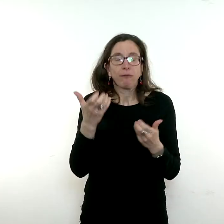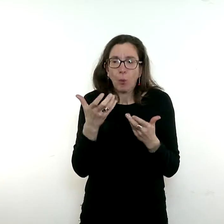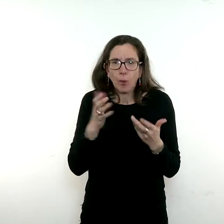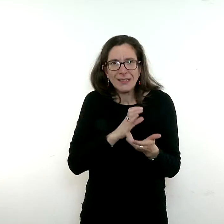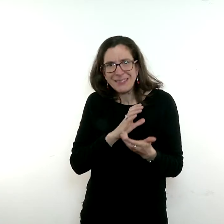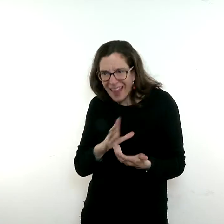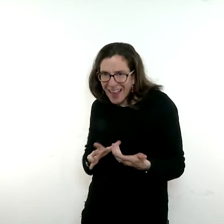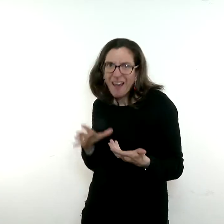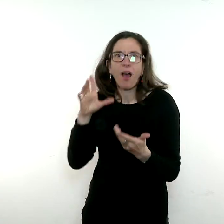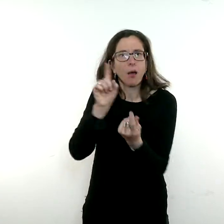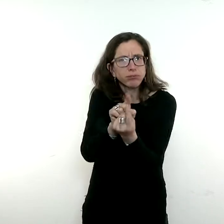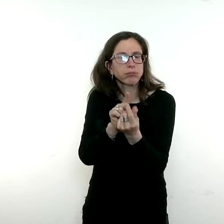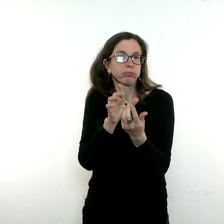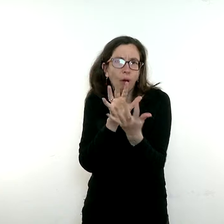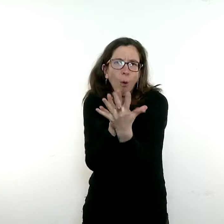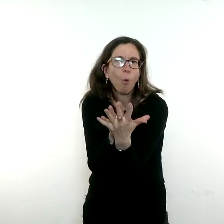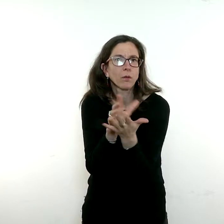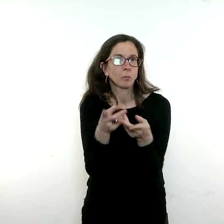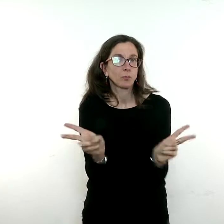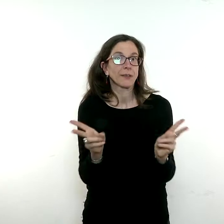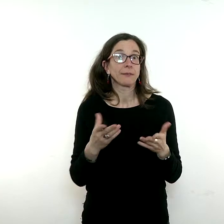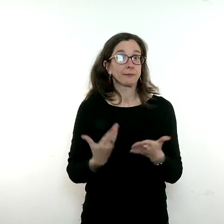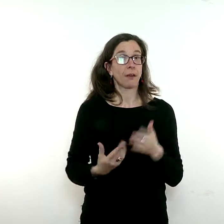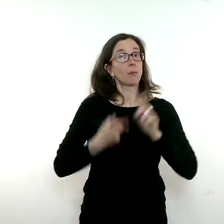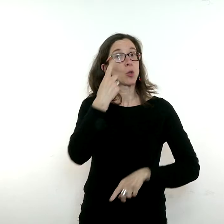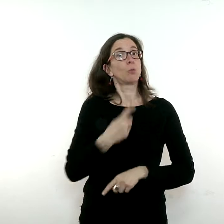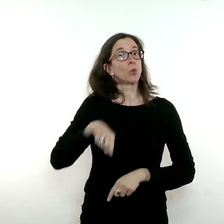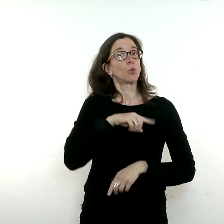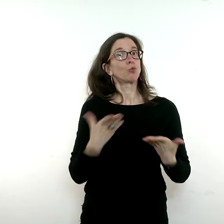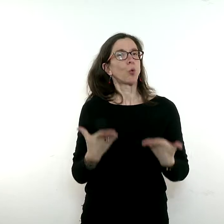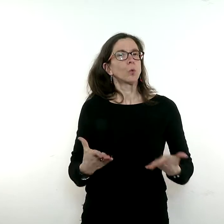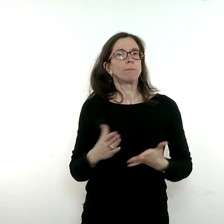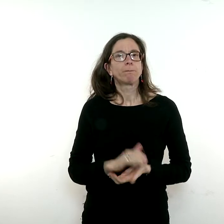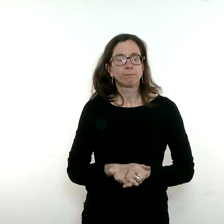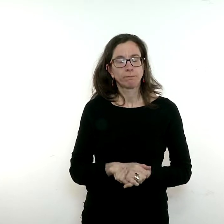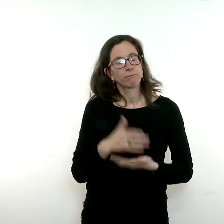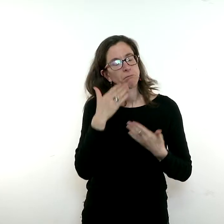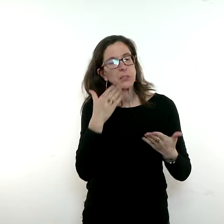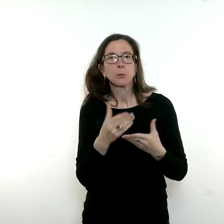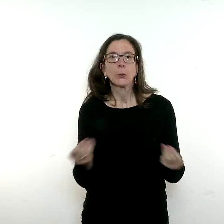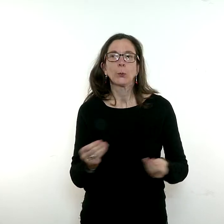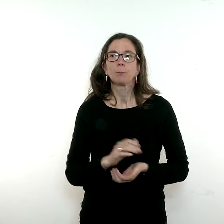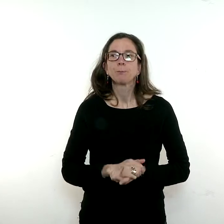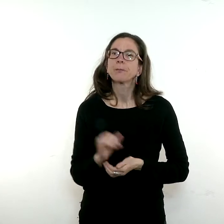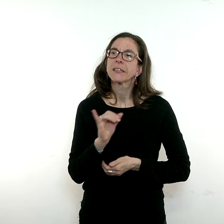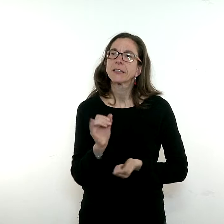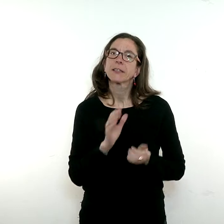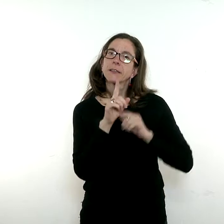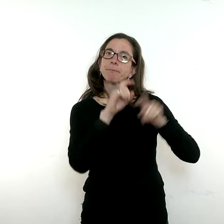pour rencontrer cette culture. Voilà, donc c'est très important à l'heure d'aujourd'hui. Merci beaucoup, Madame Marsala. Qui demande la parole?